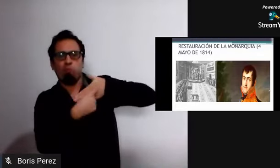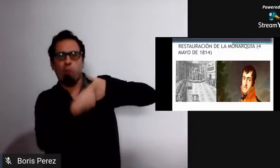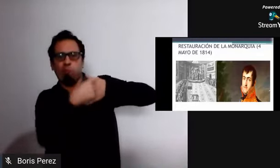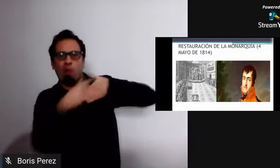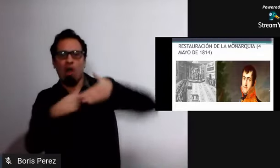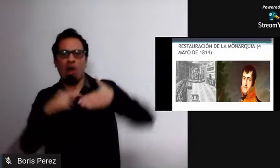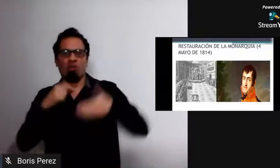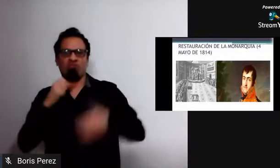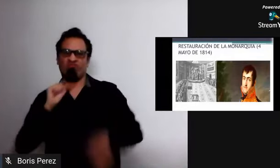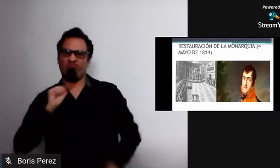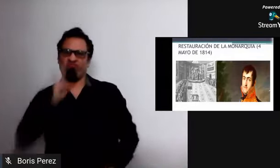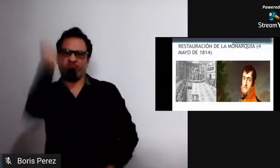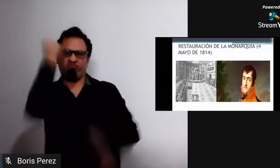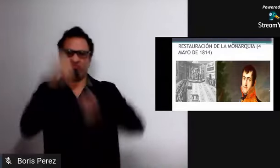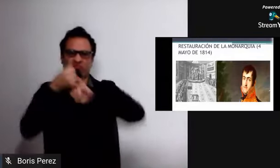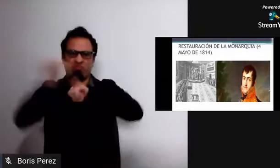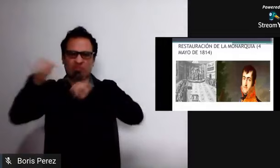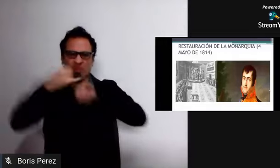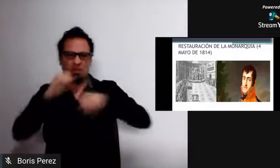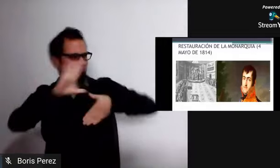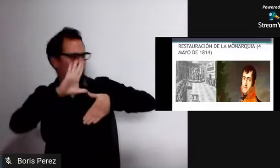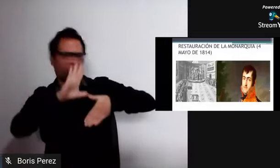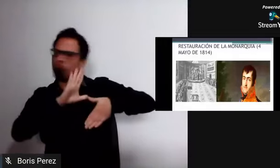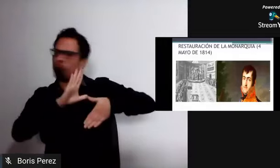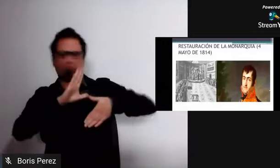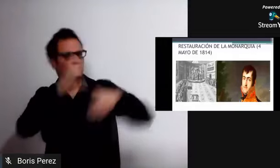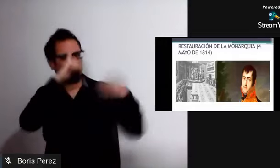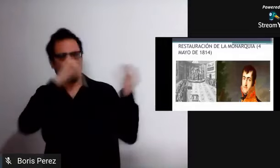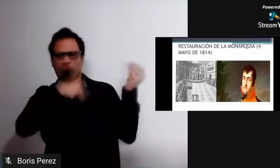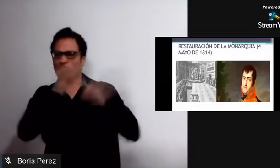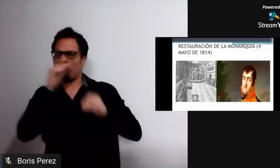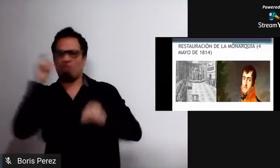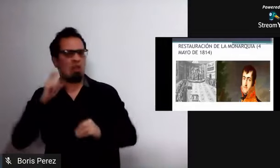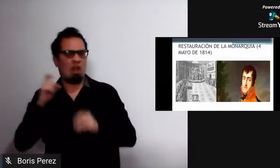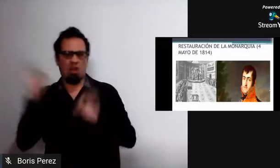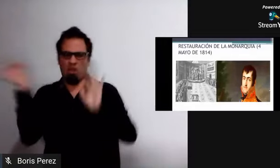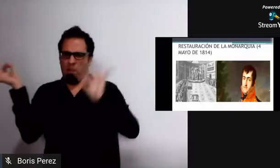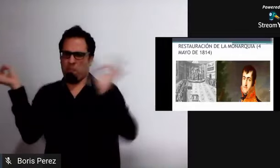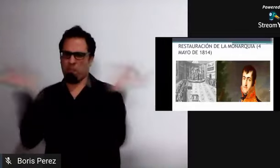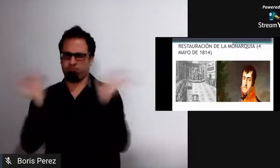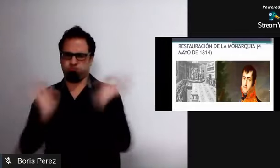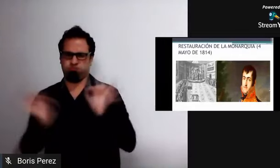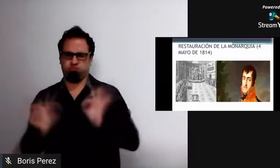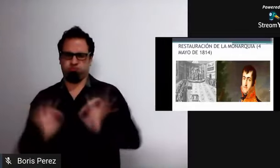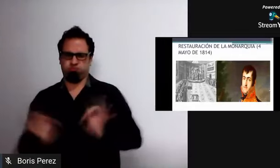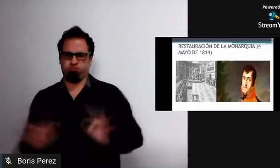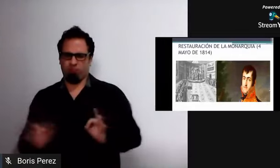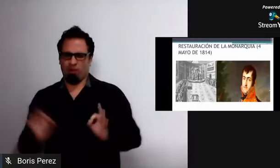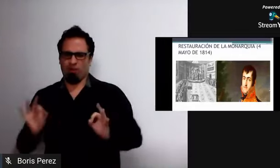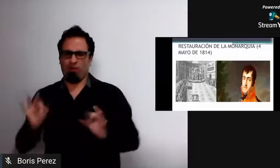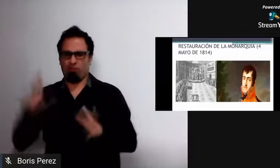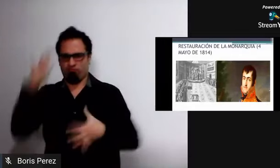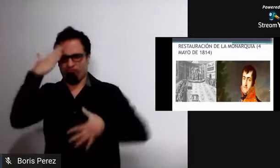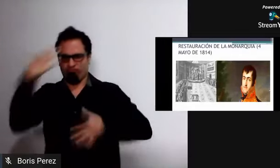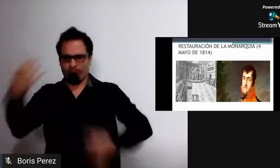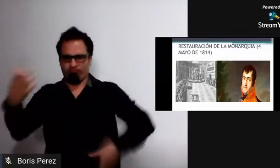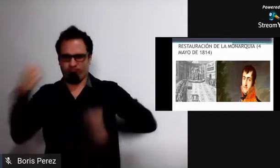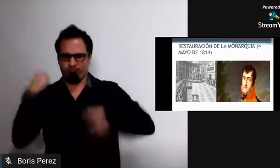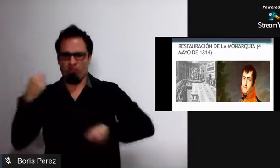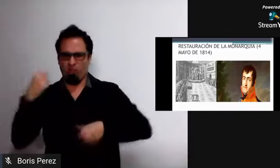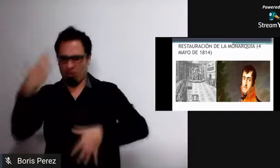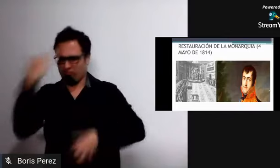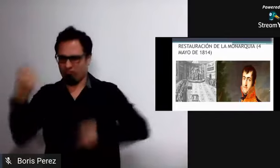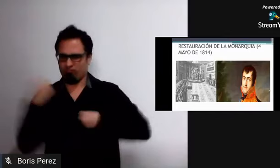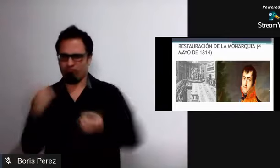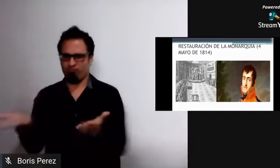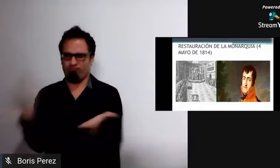América las personas que aún, las zonas del país que aún hacían parte digamos, de esa administración de la